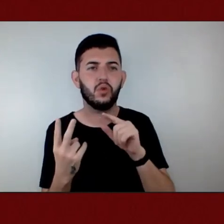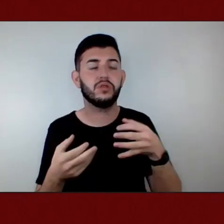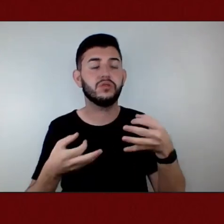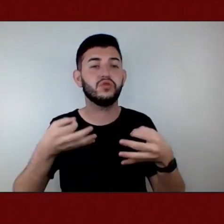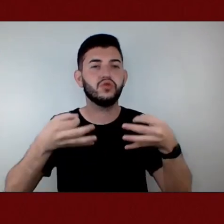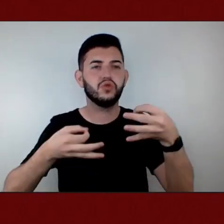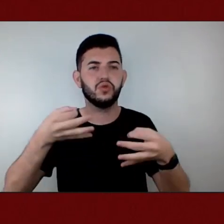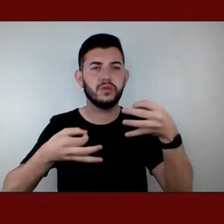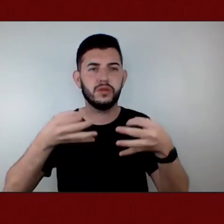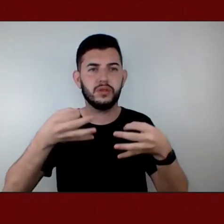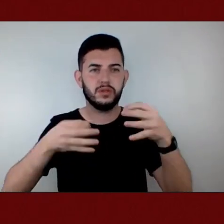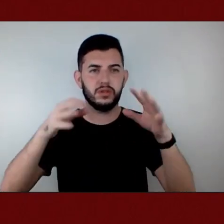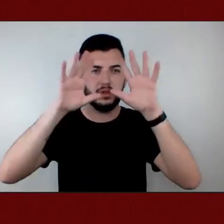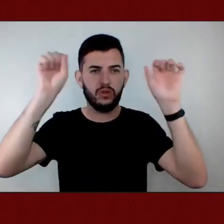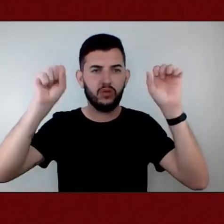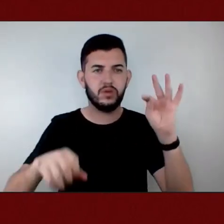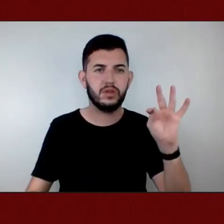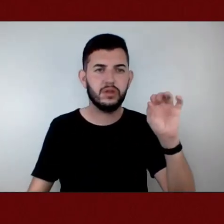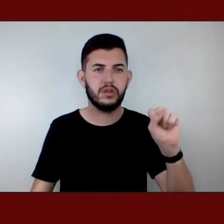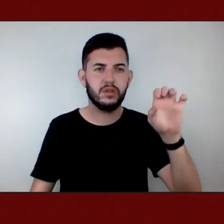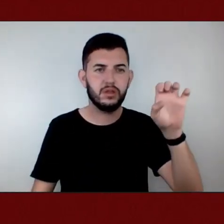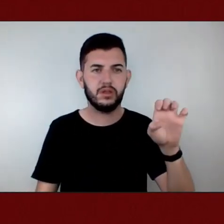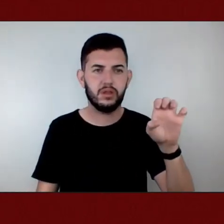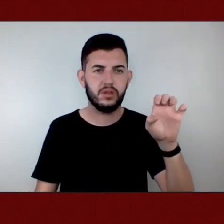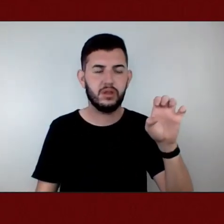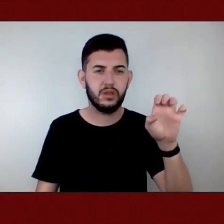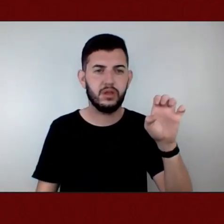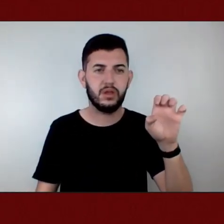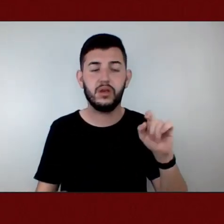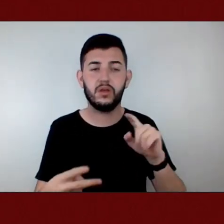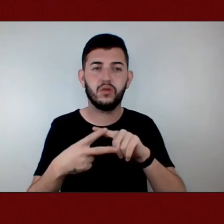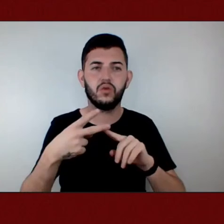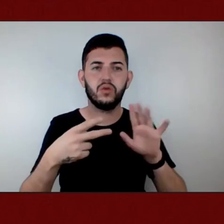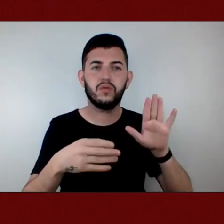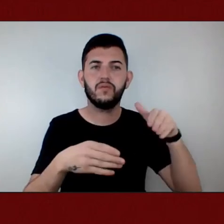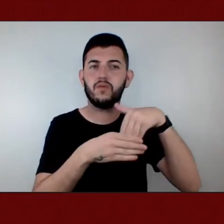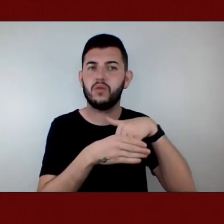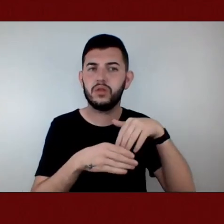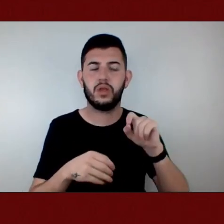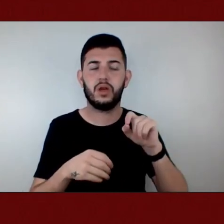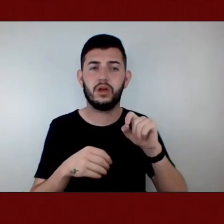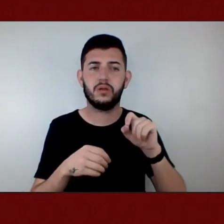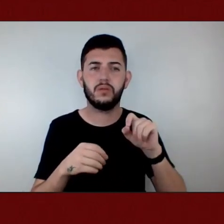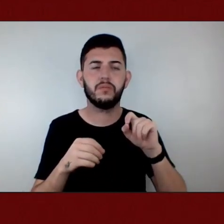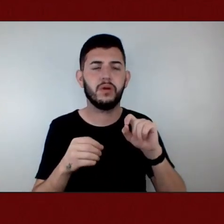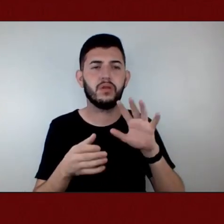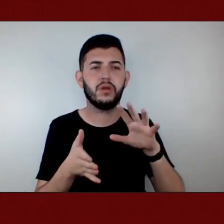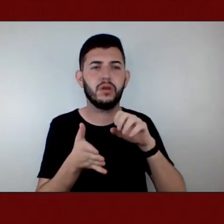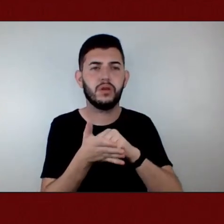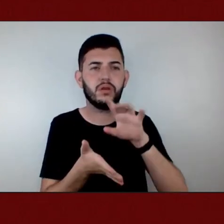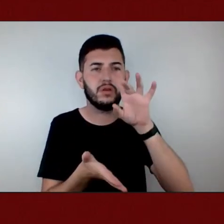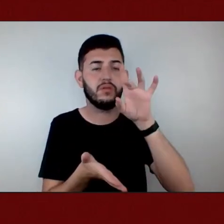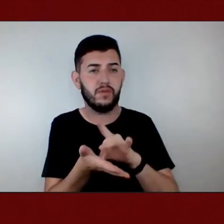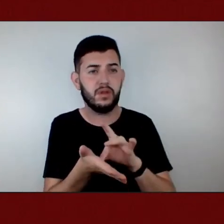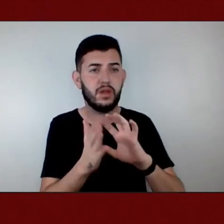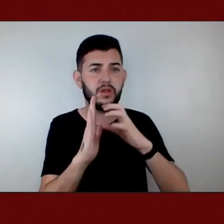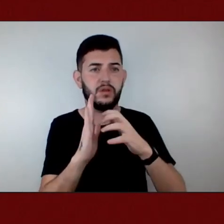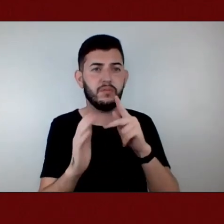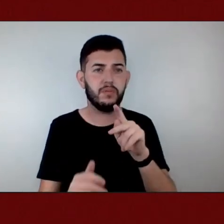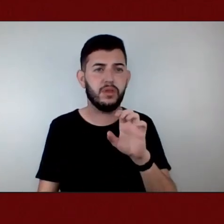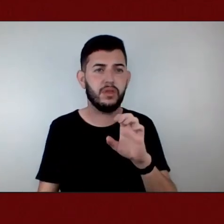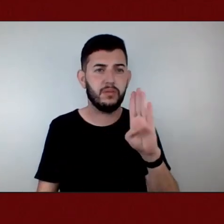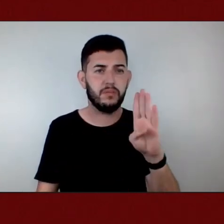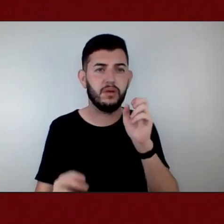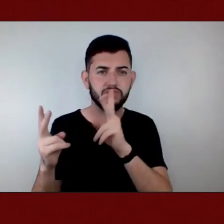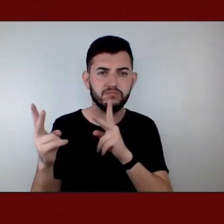entre cinco, que votaram pela permanência do registro legal do partido: F.